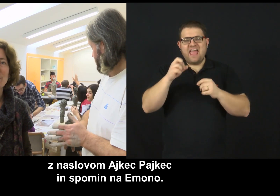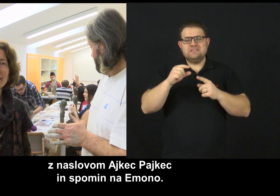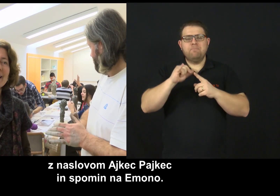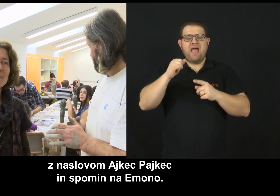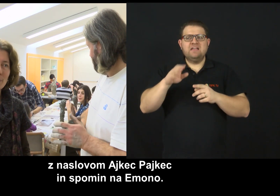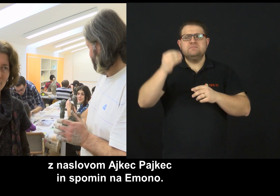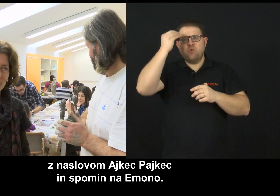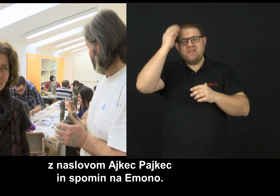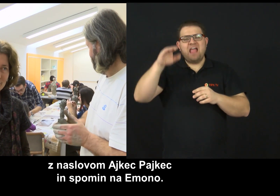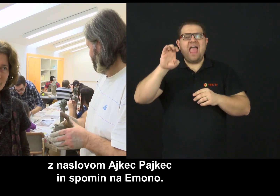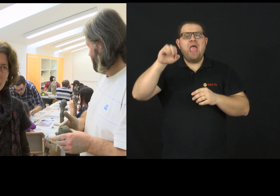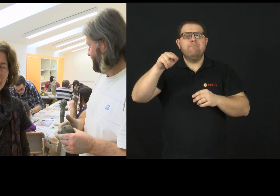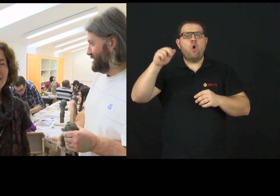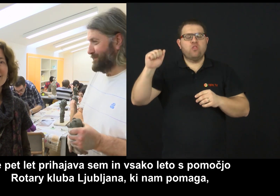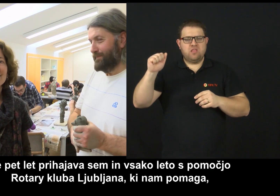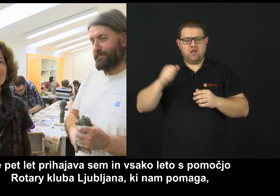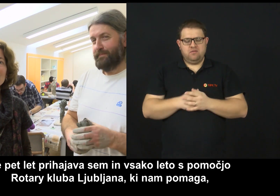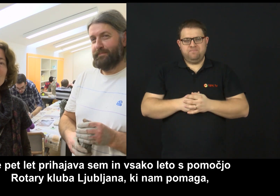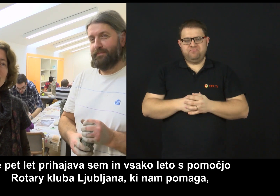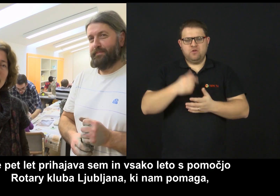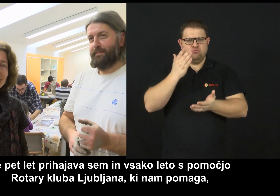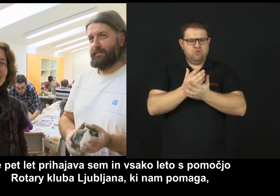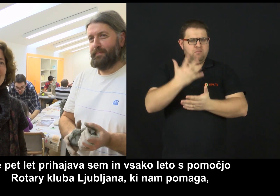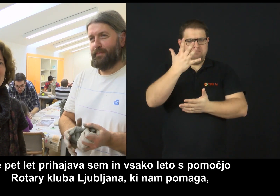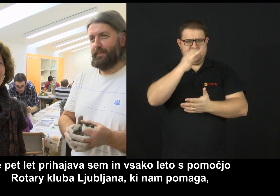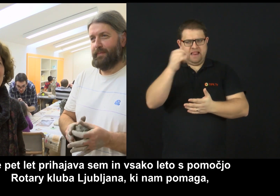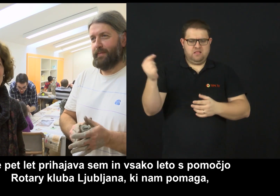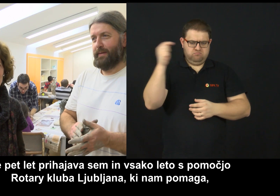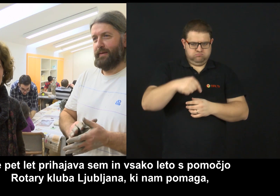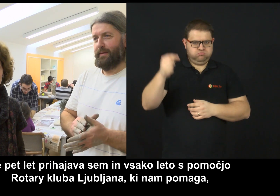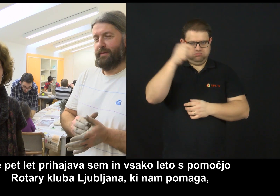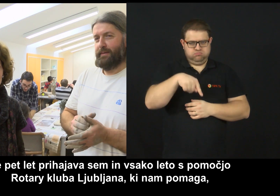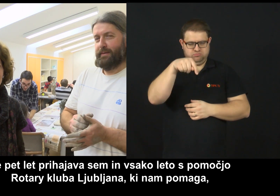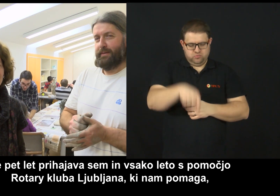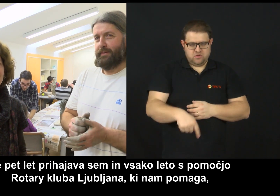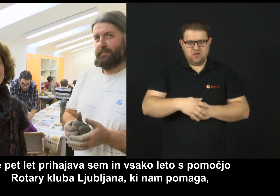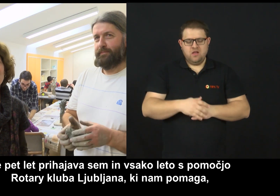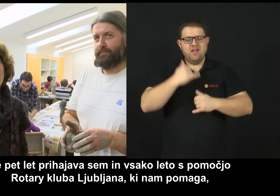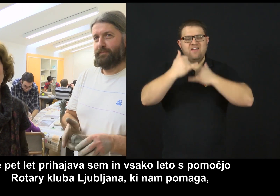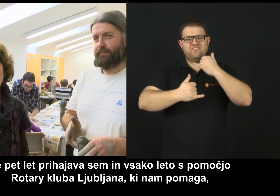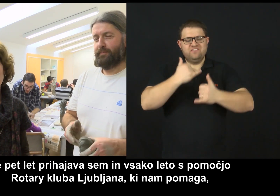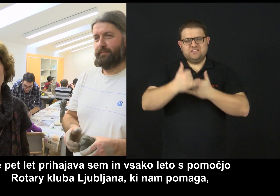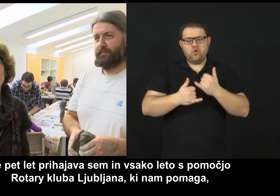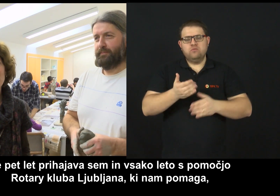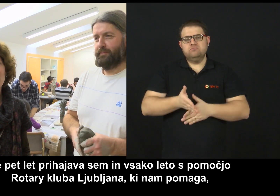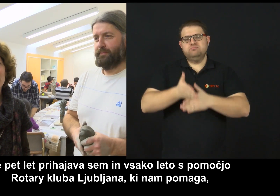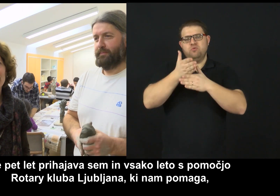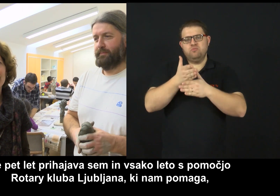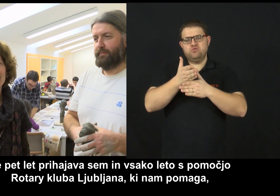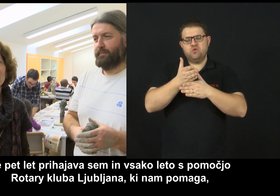spomin na Emono. Že 5 let prihajamo sem. Vsako leto s pomočjo